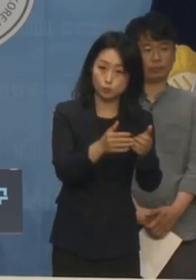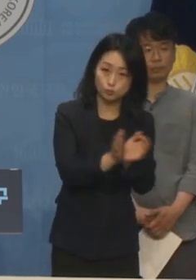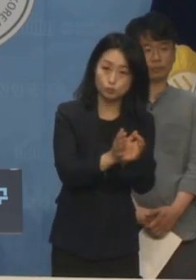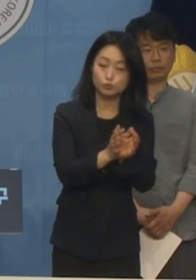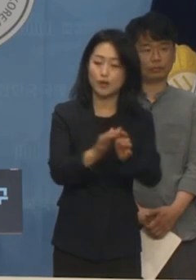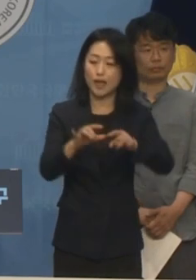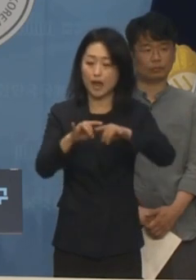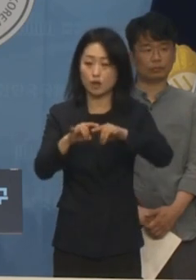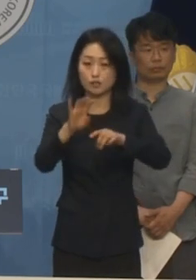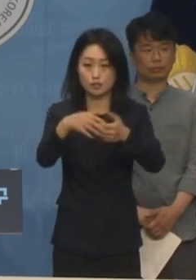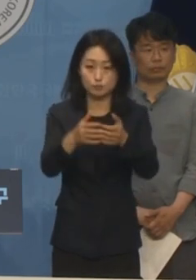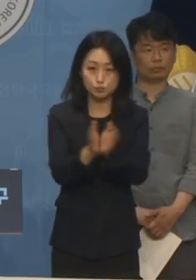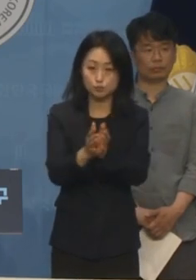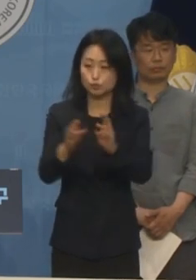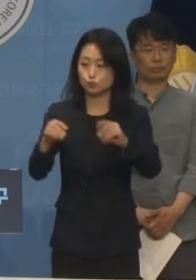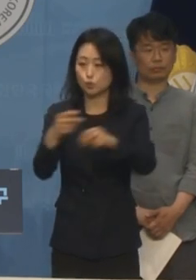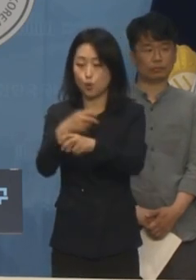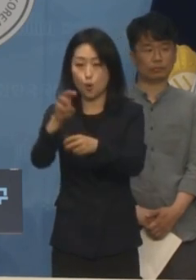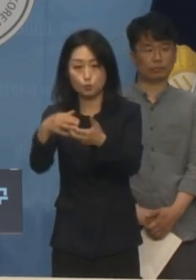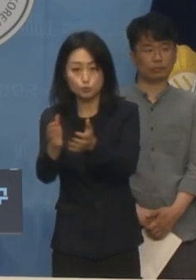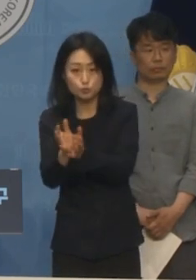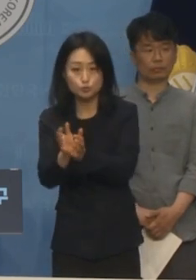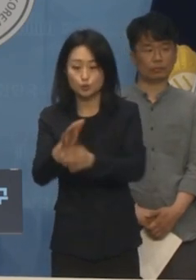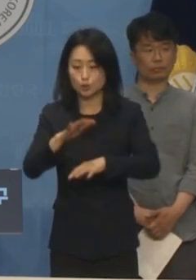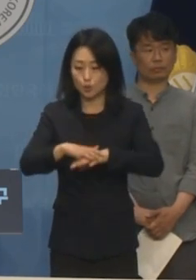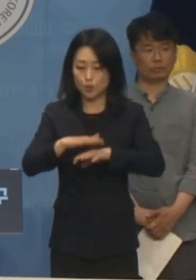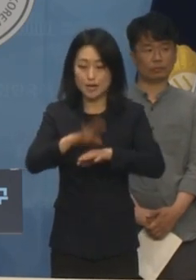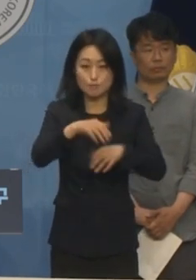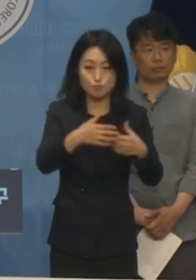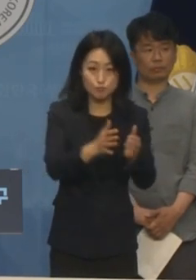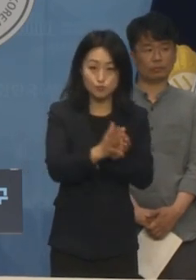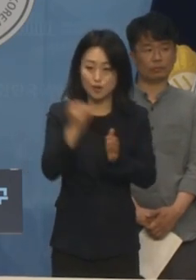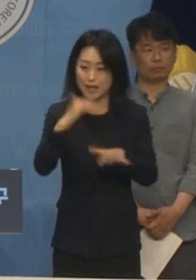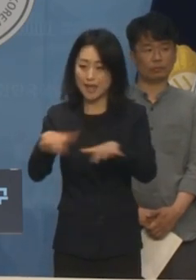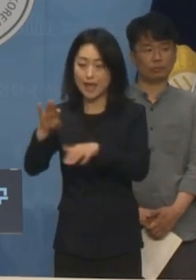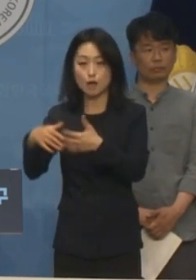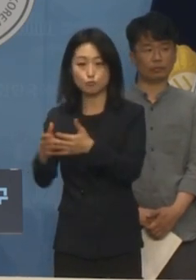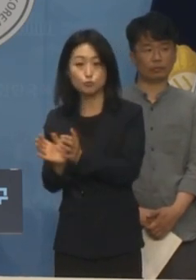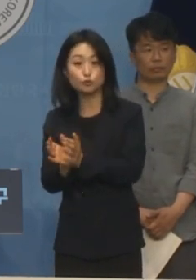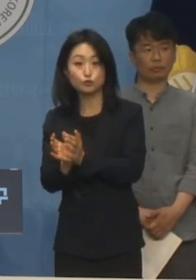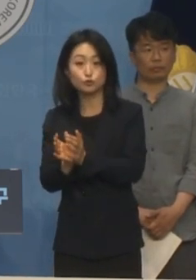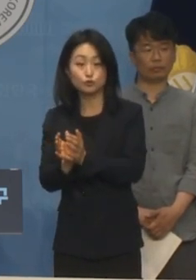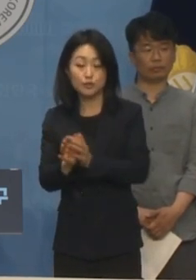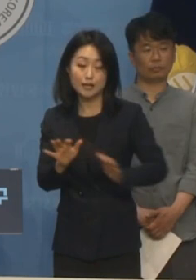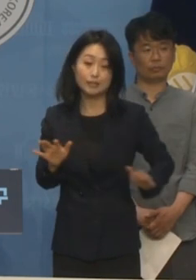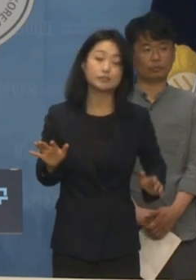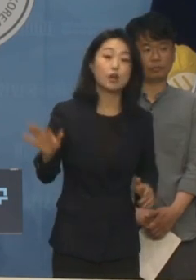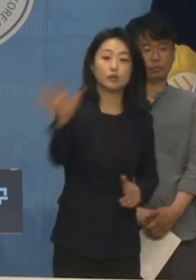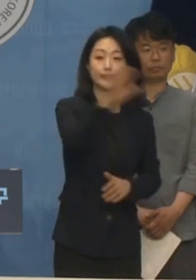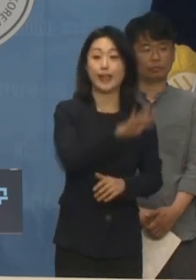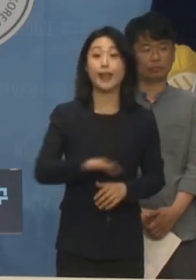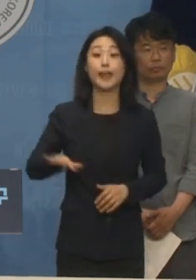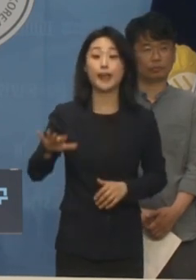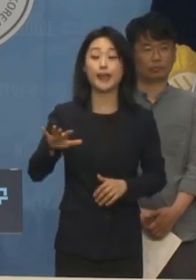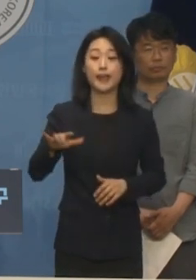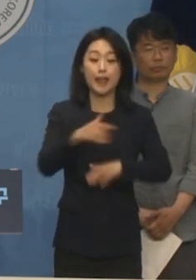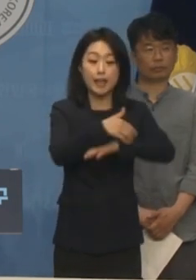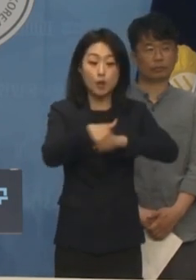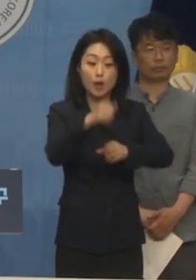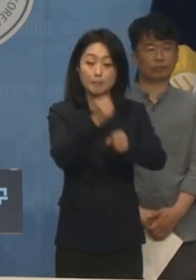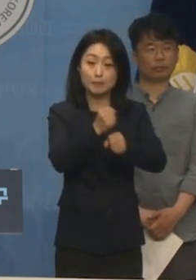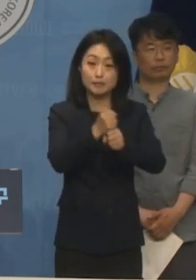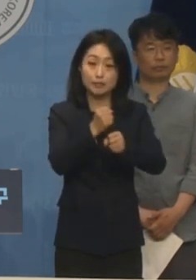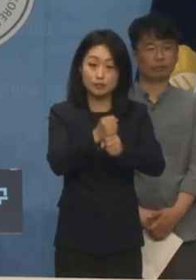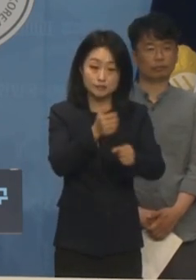아니라 국토교통부, 농림부, 해양수산부 등 거의 전 부처에 걸쳐 계획이